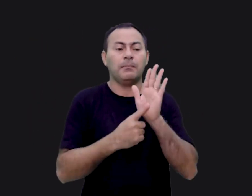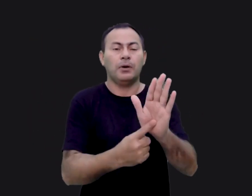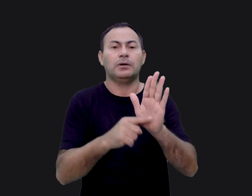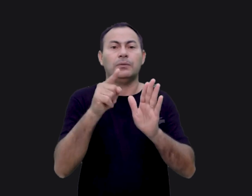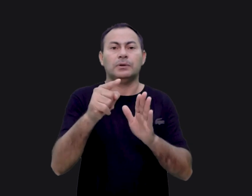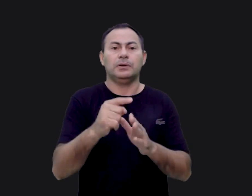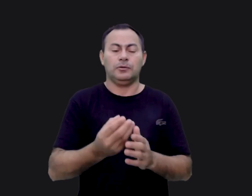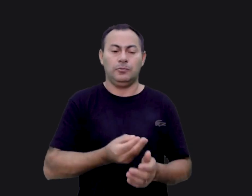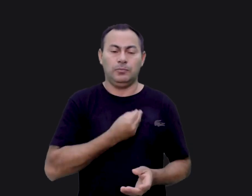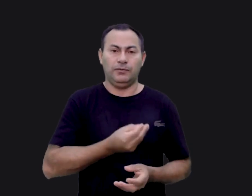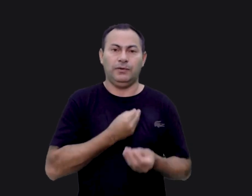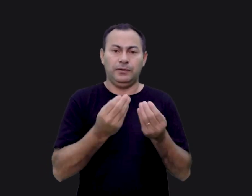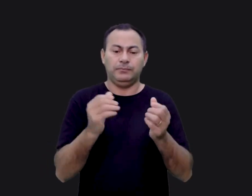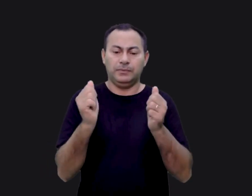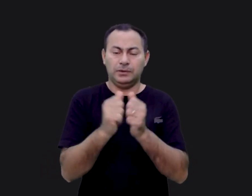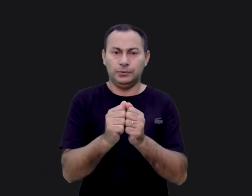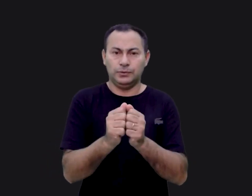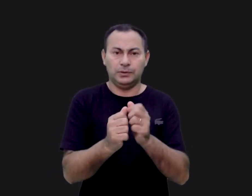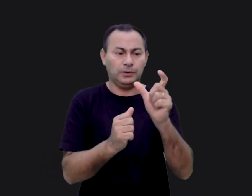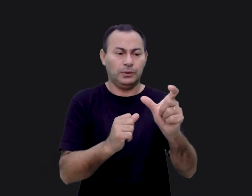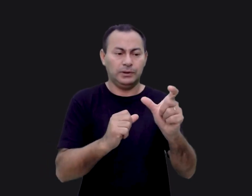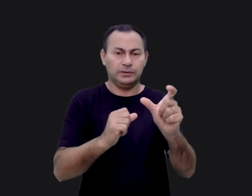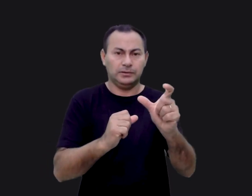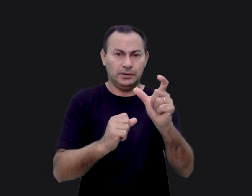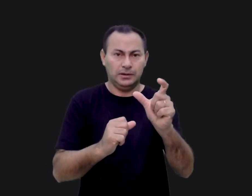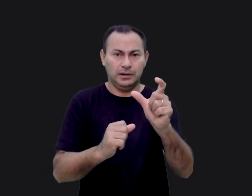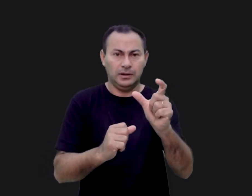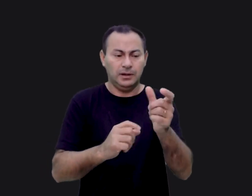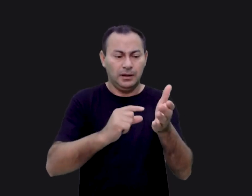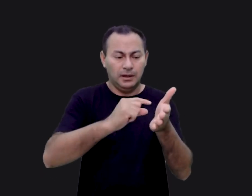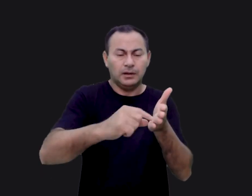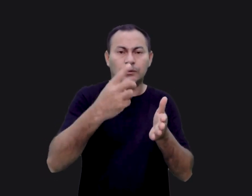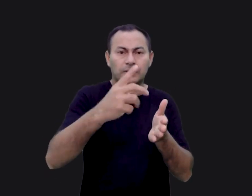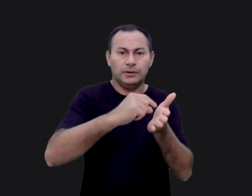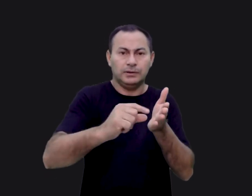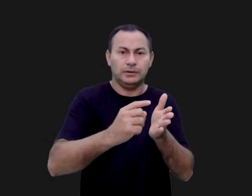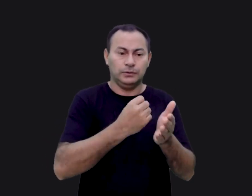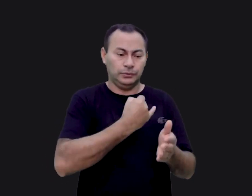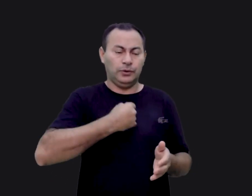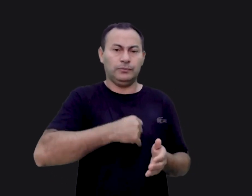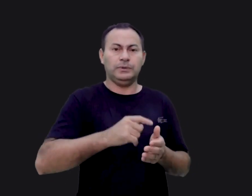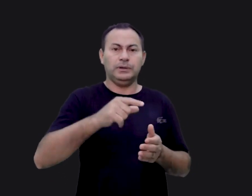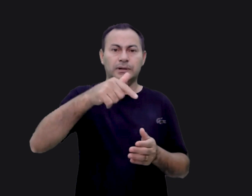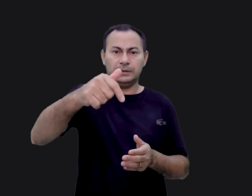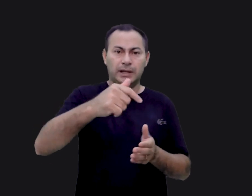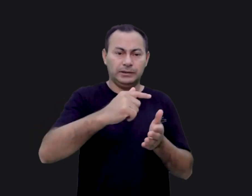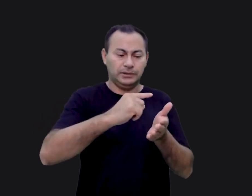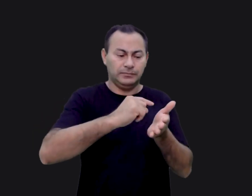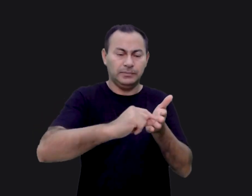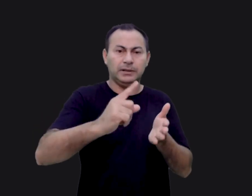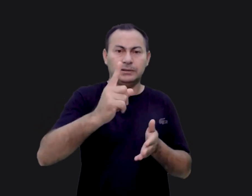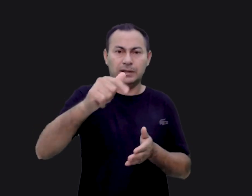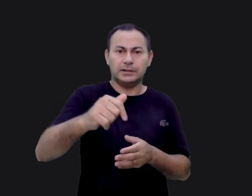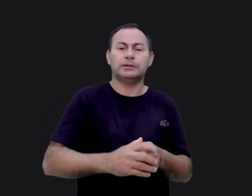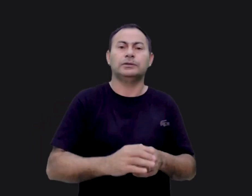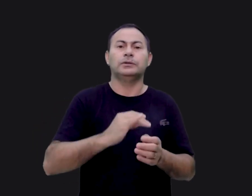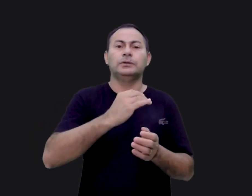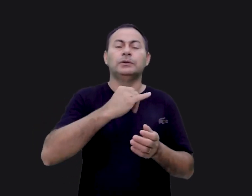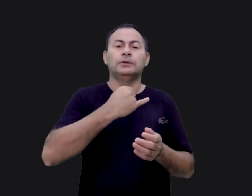que mostra a você como viver. Juntando esses dois versículos, João 17:7 e João 7:17, você descobre